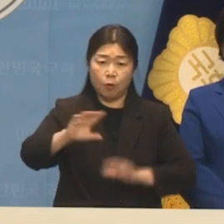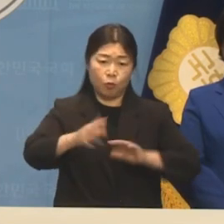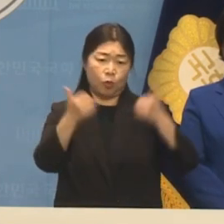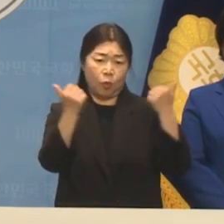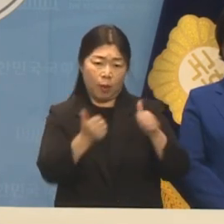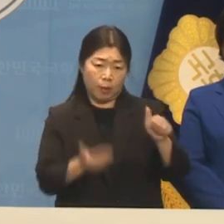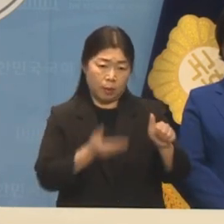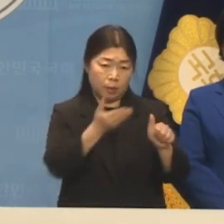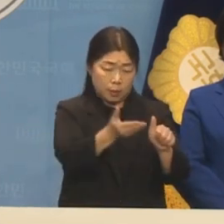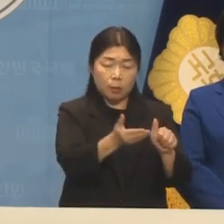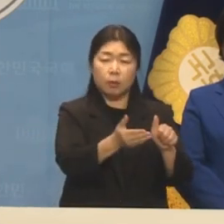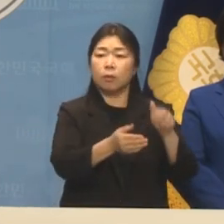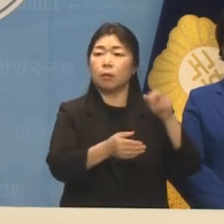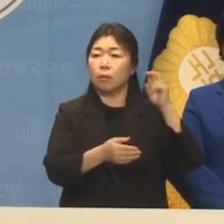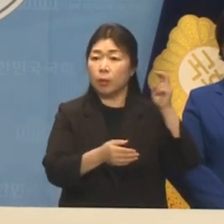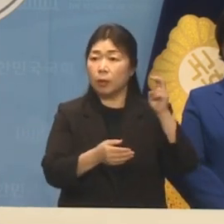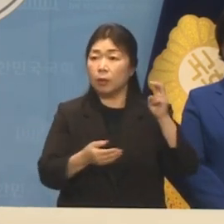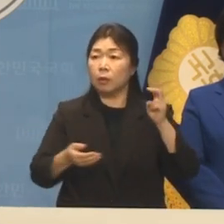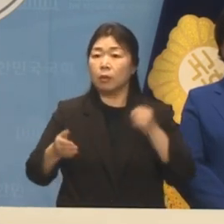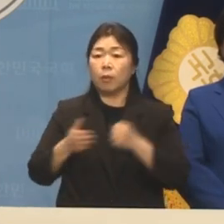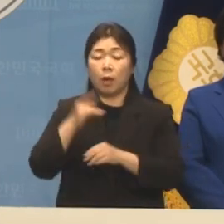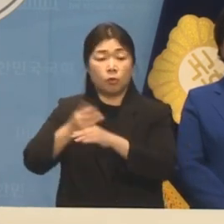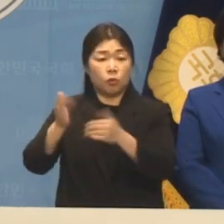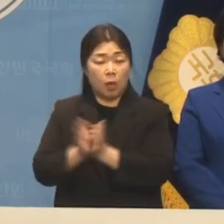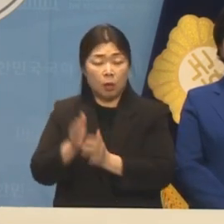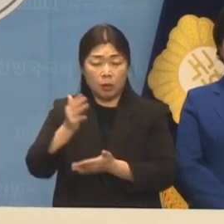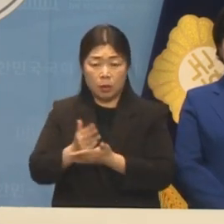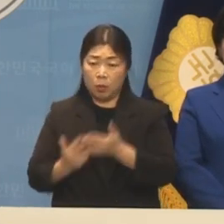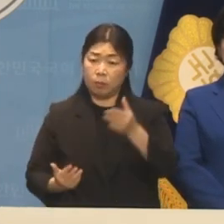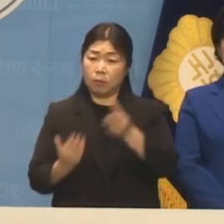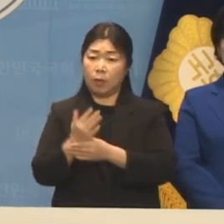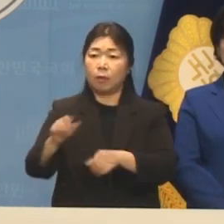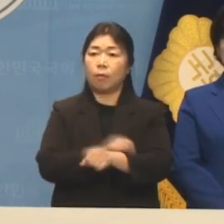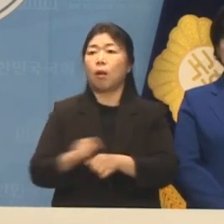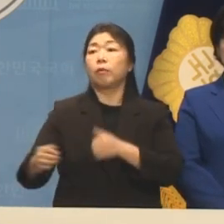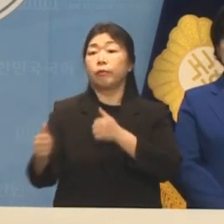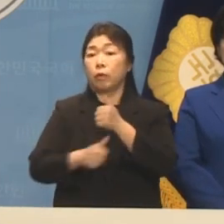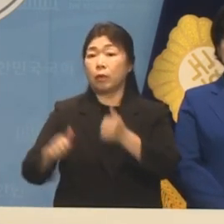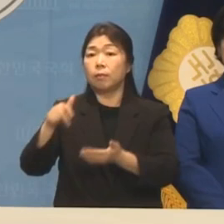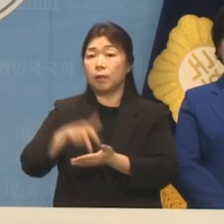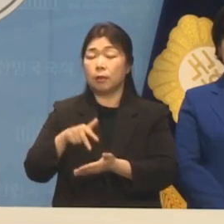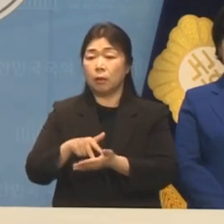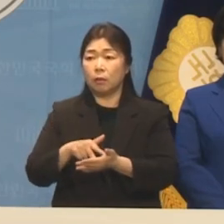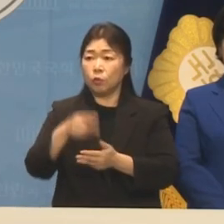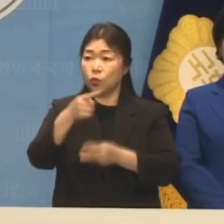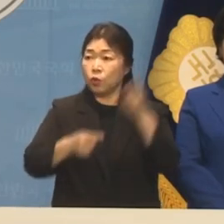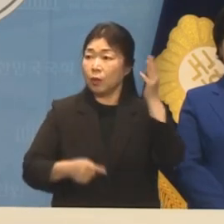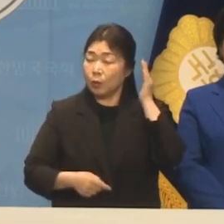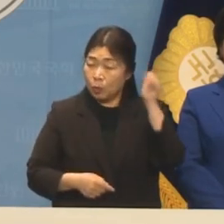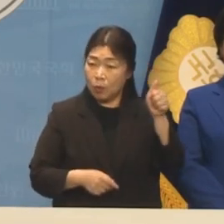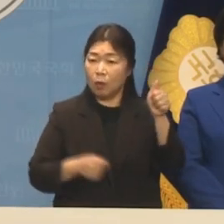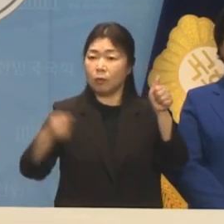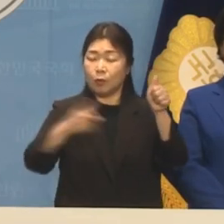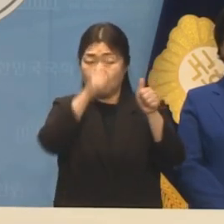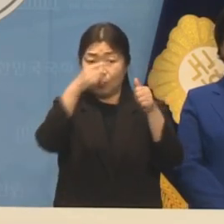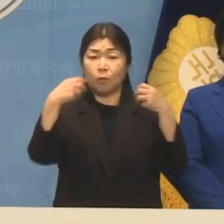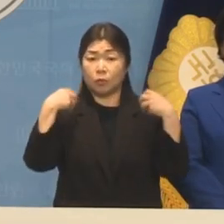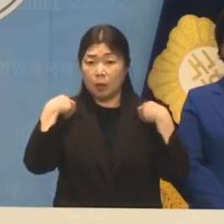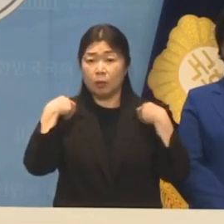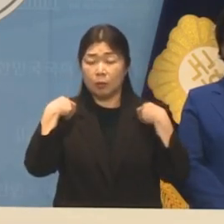상정될 예정이다. 더불어민주당 이태원 참사 특별위원회는 윤석열 대통령과